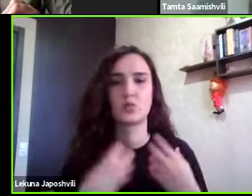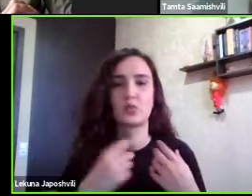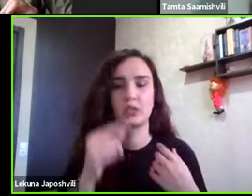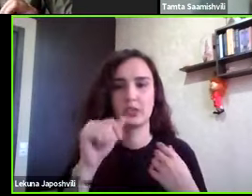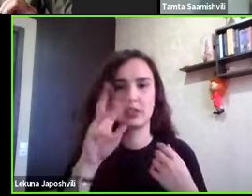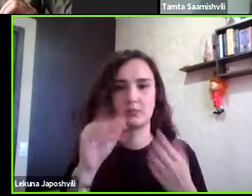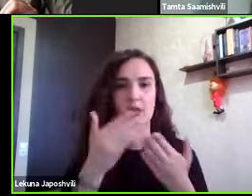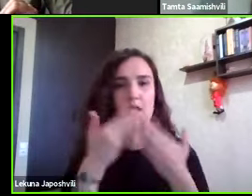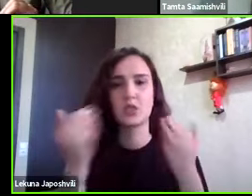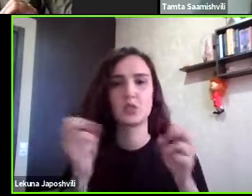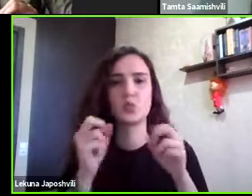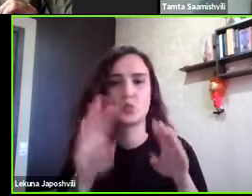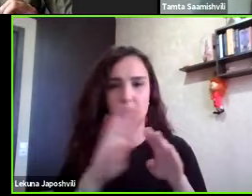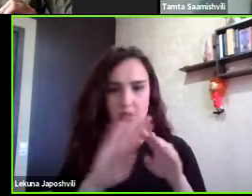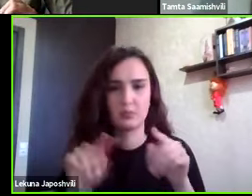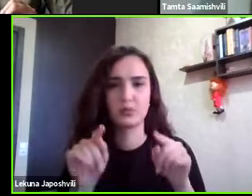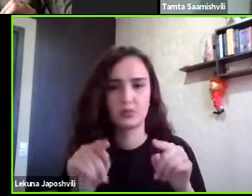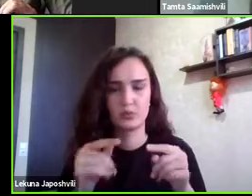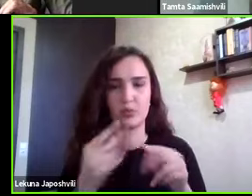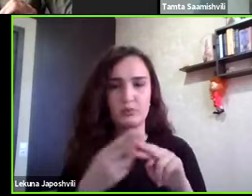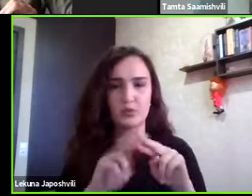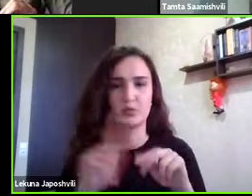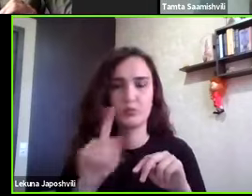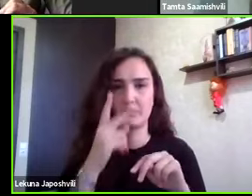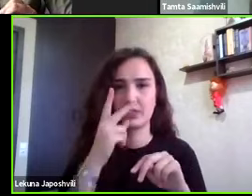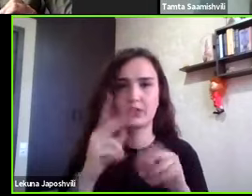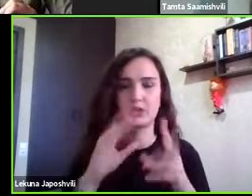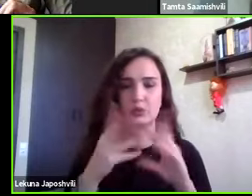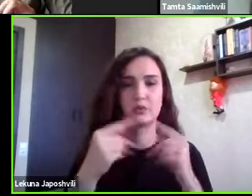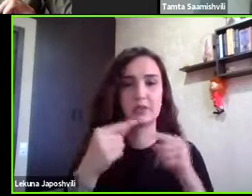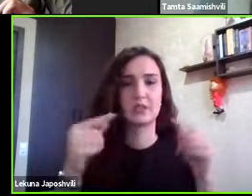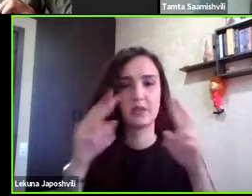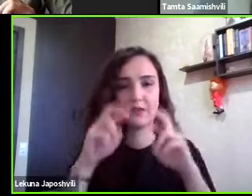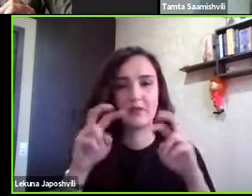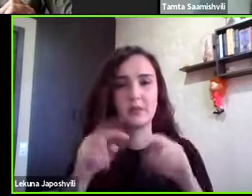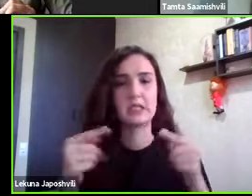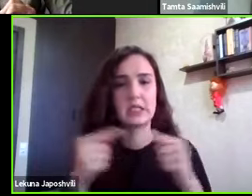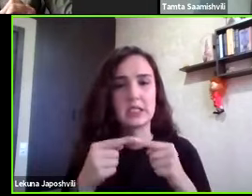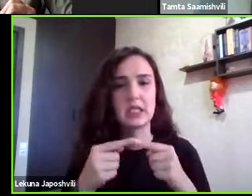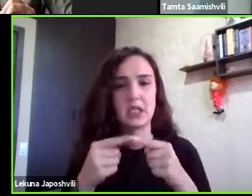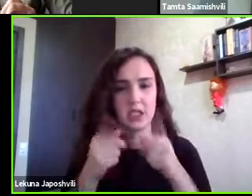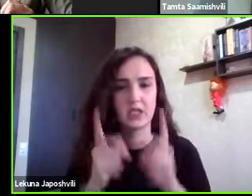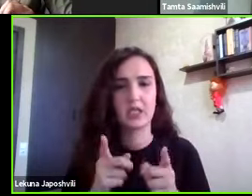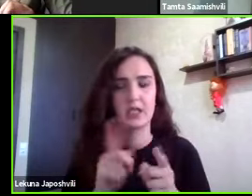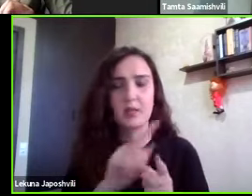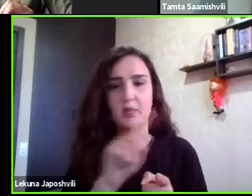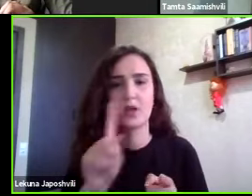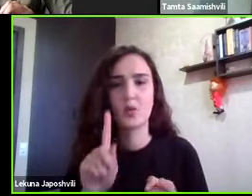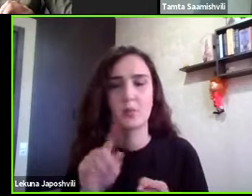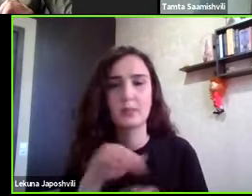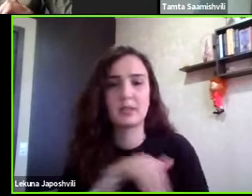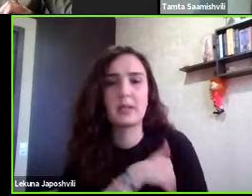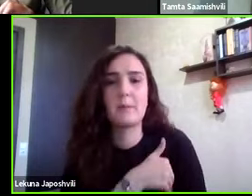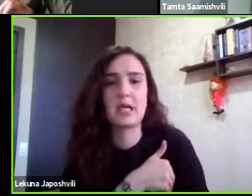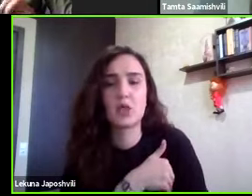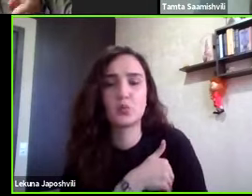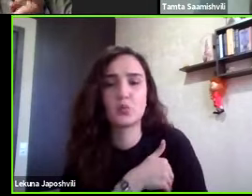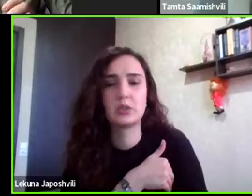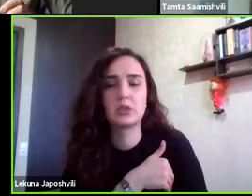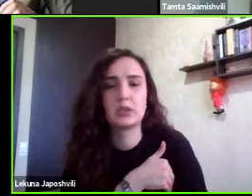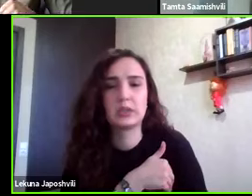არ არის უსაფრთხო, იმიტომ რომ ნახეთ სხვადასხვა კვლევებით გინდება, რომ ტემპერატურული რეჟიმი